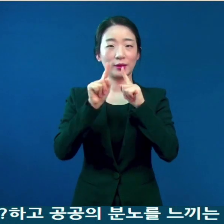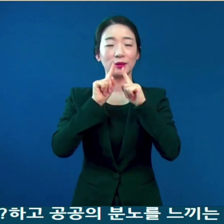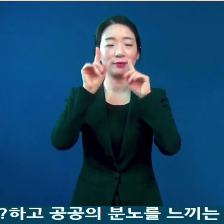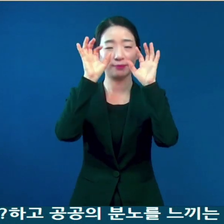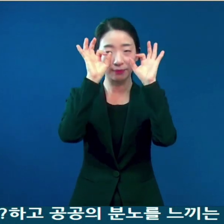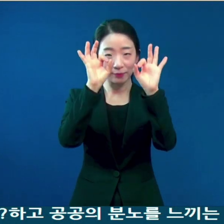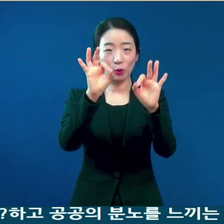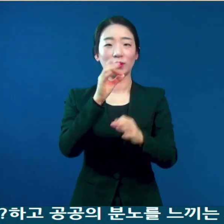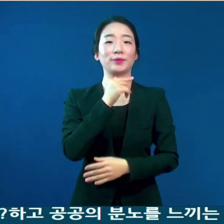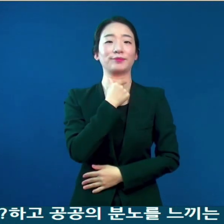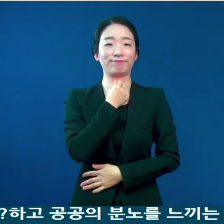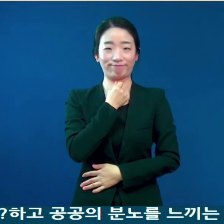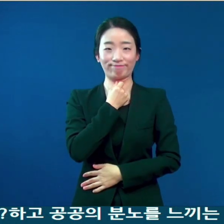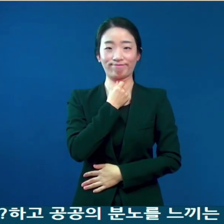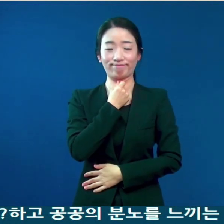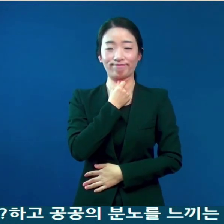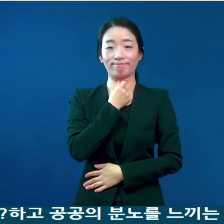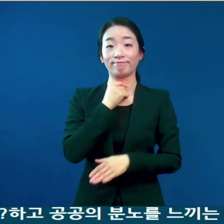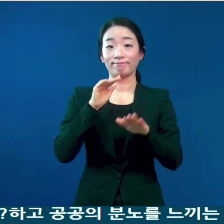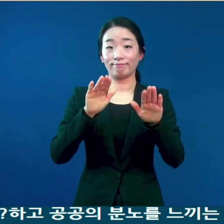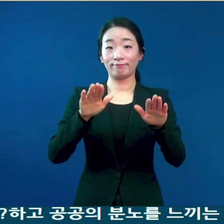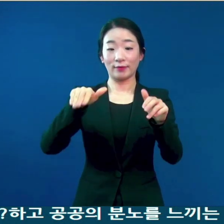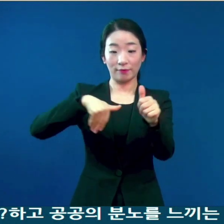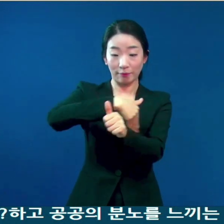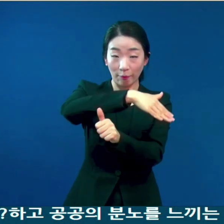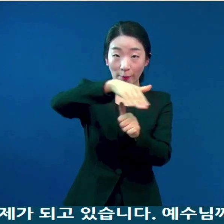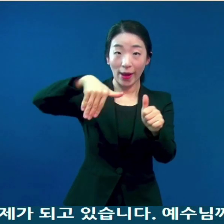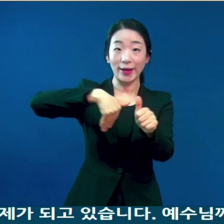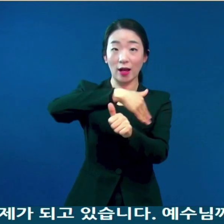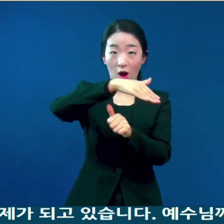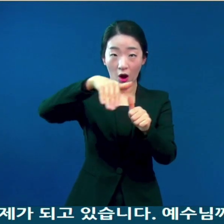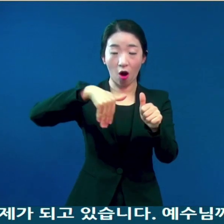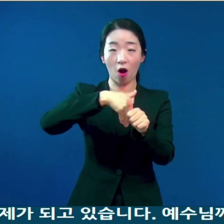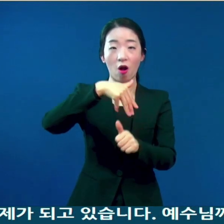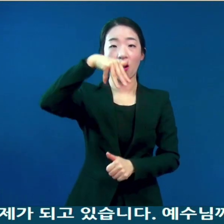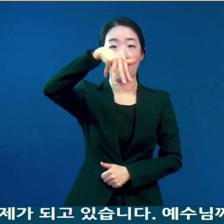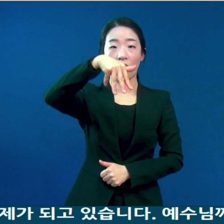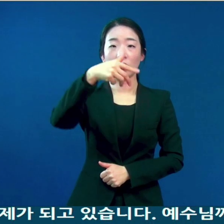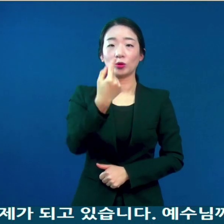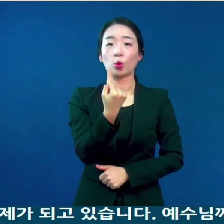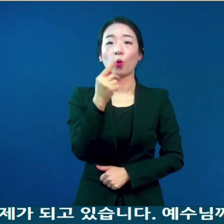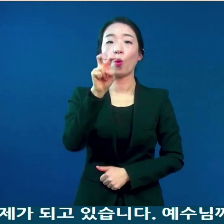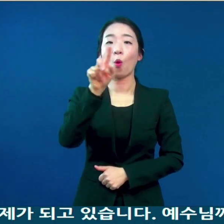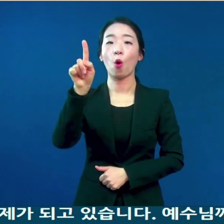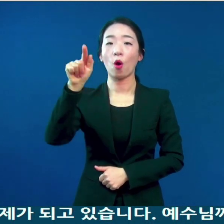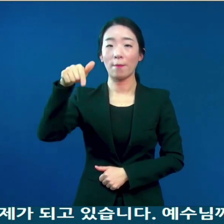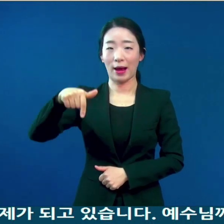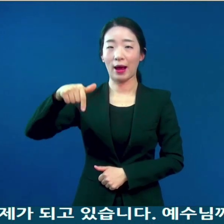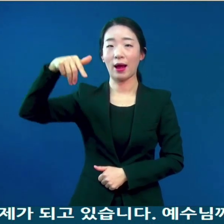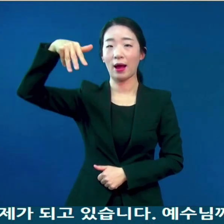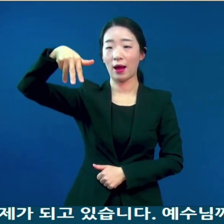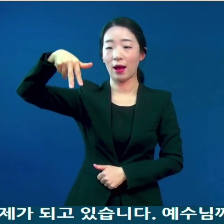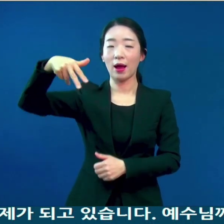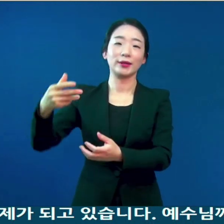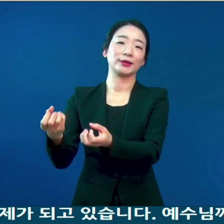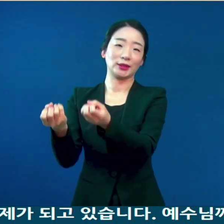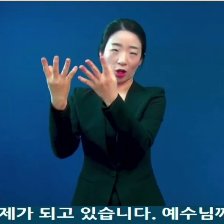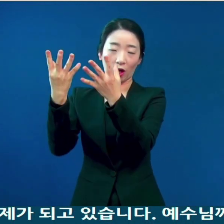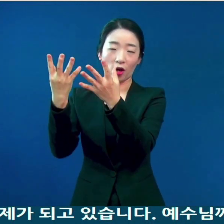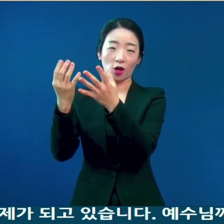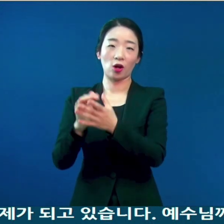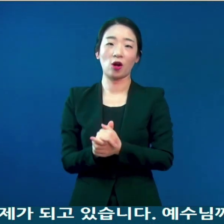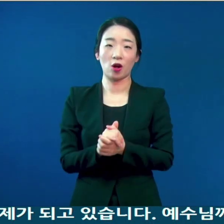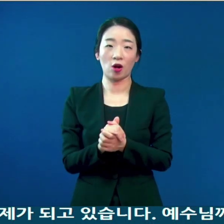살펴보려고 합니다. 본문의 배경은 초막절입니다. 저녁 신년 기도에